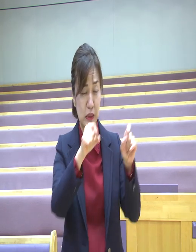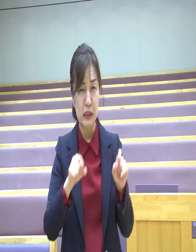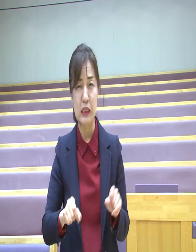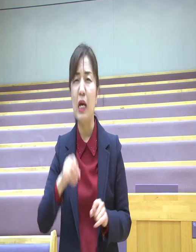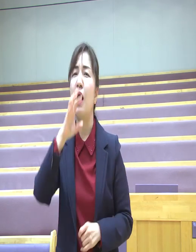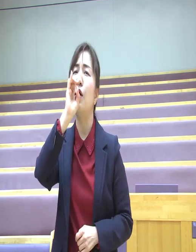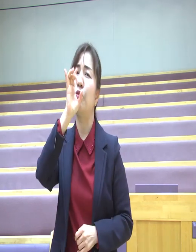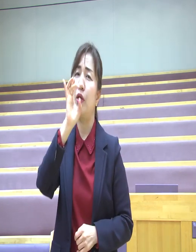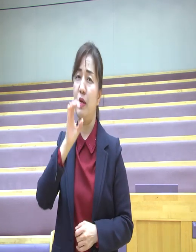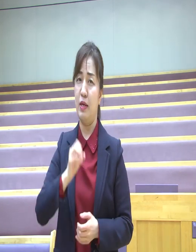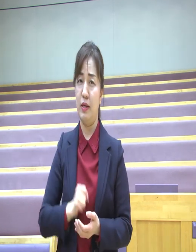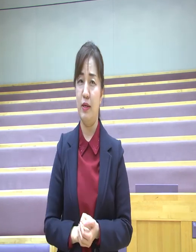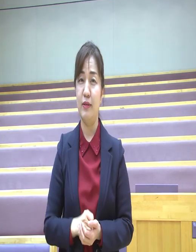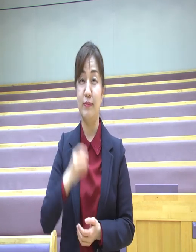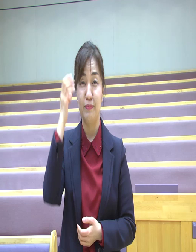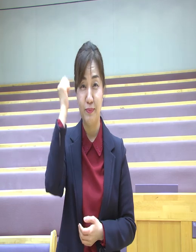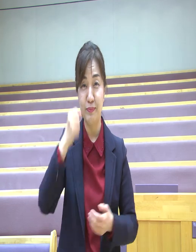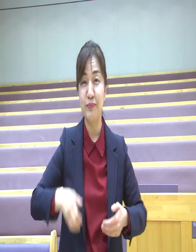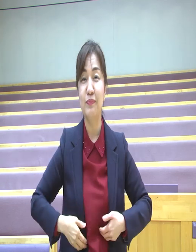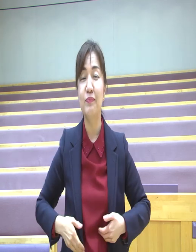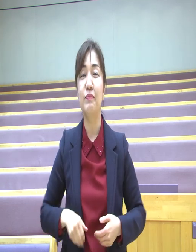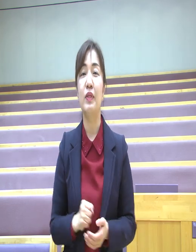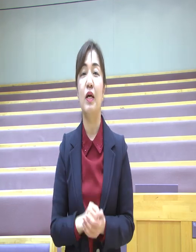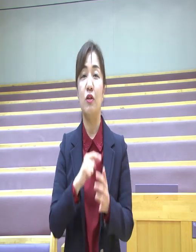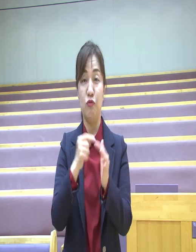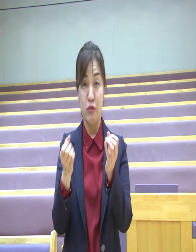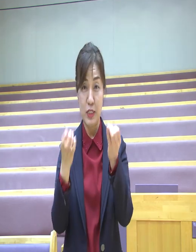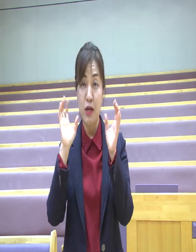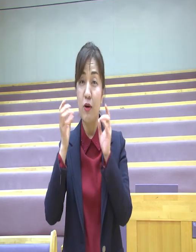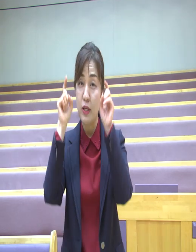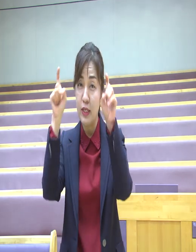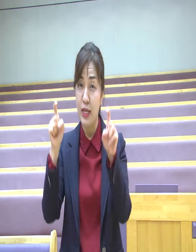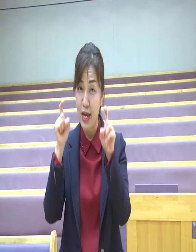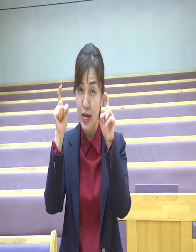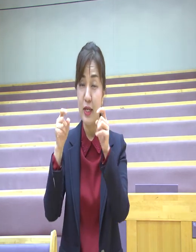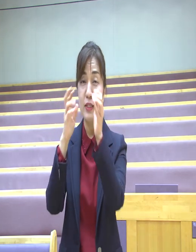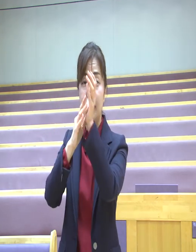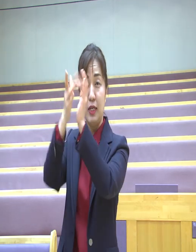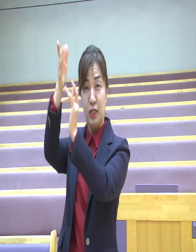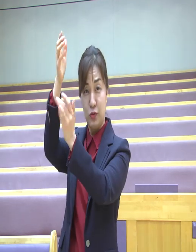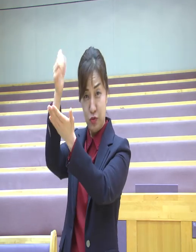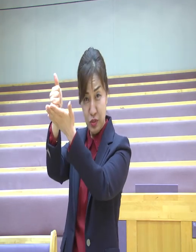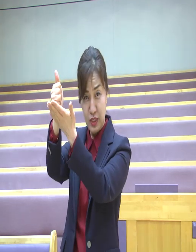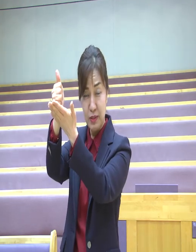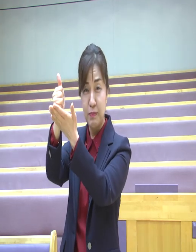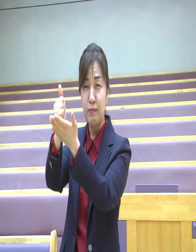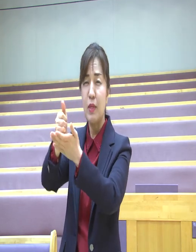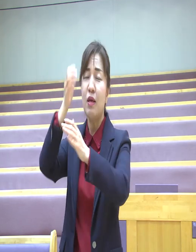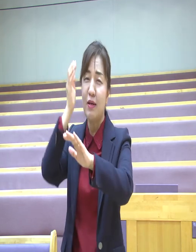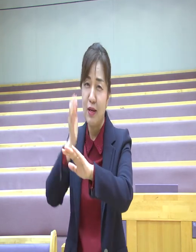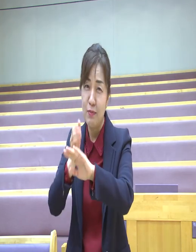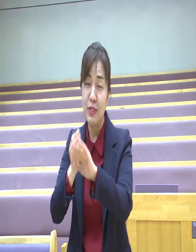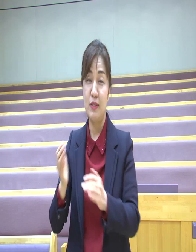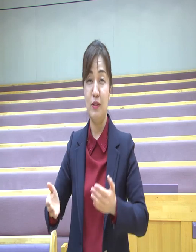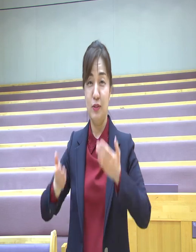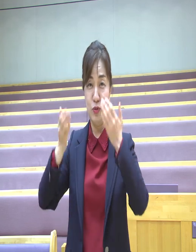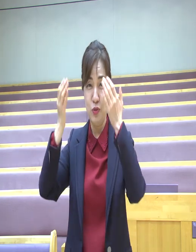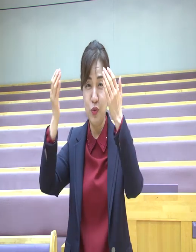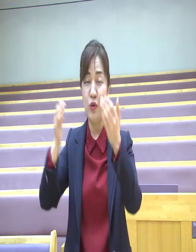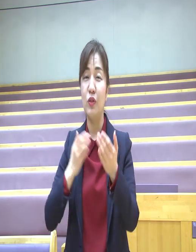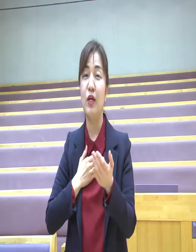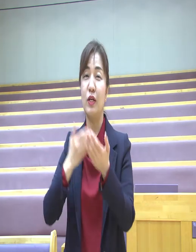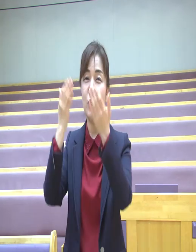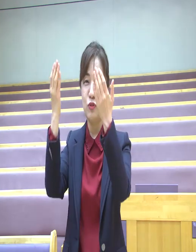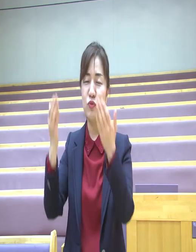길을 걸어가서는 안 될 것입니다. 유월절 어린 양 대신 예수님께 감사하고